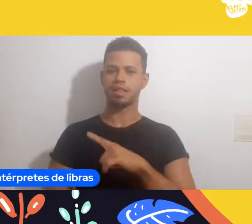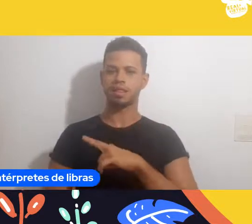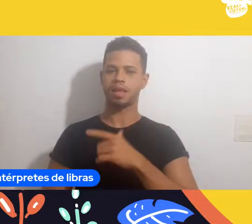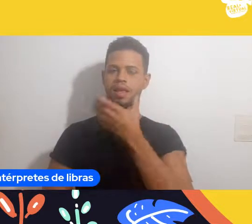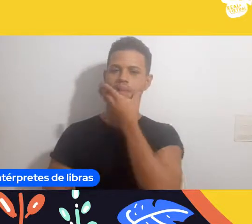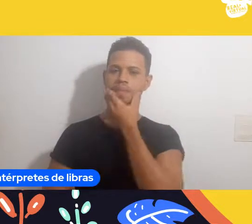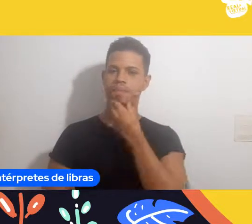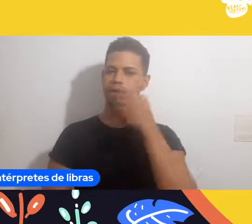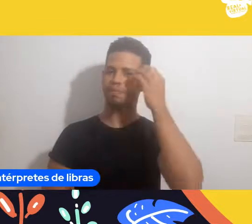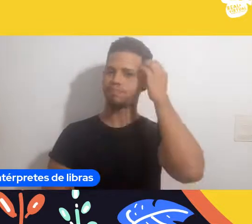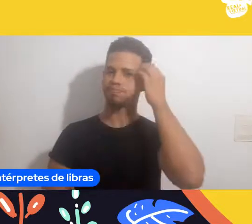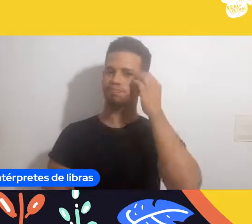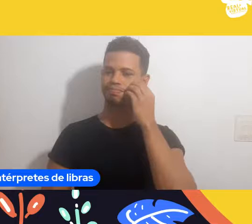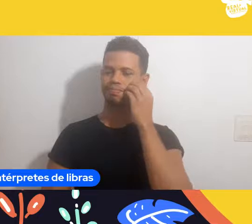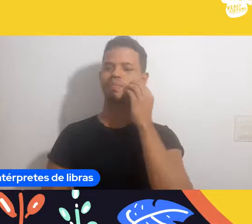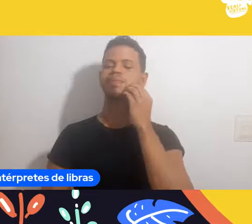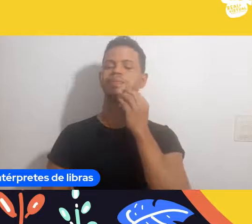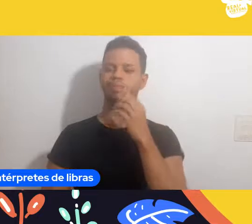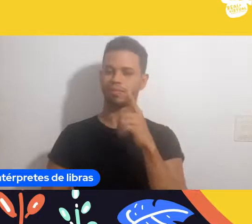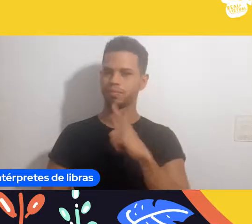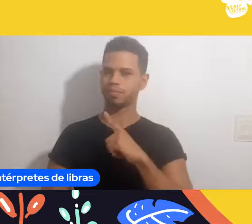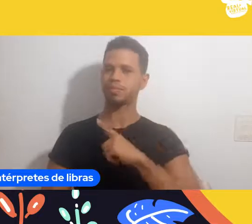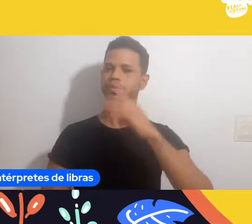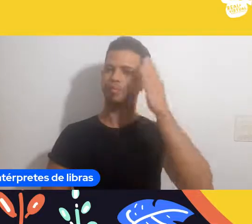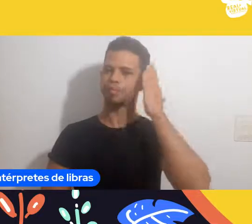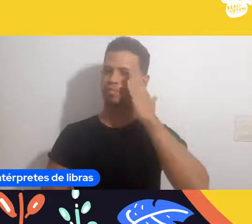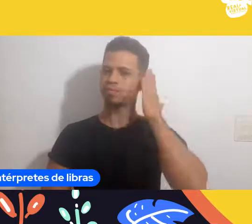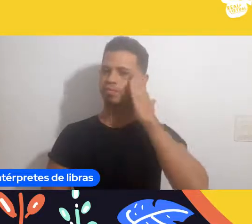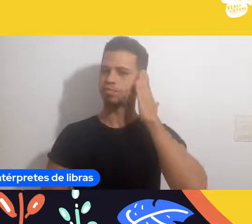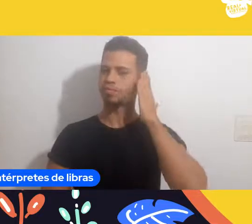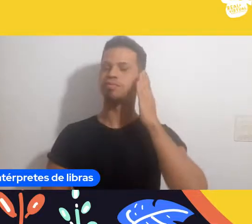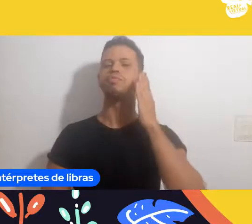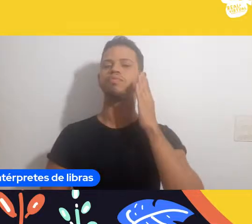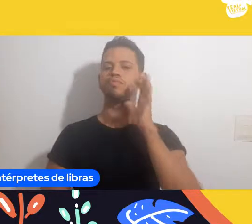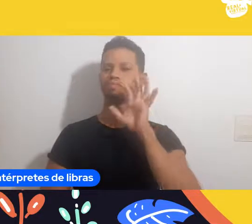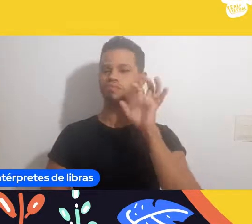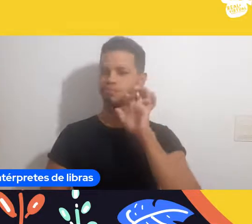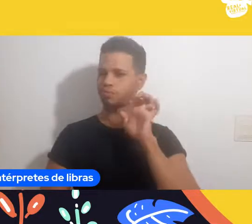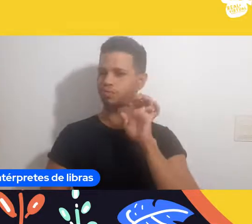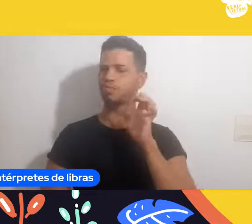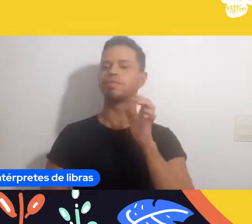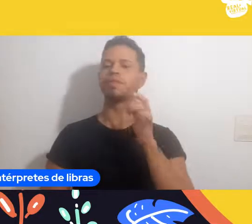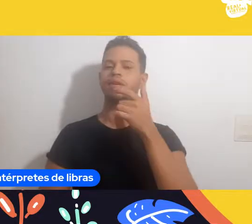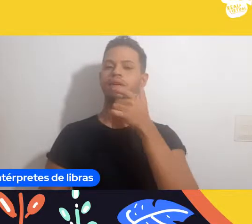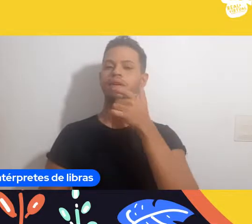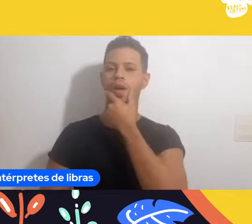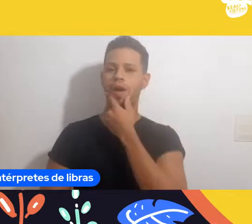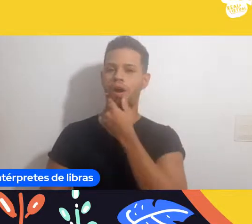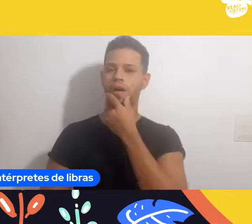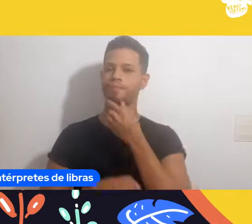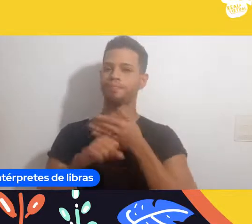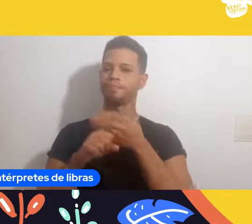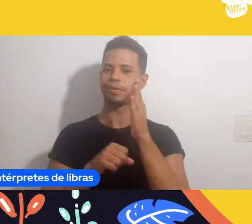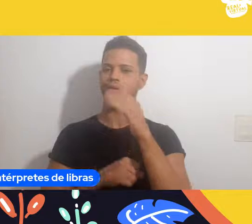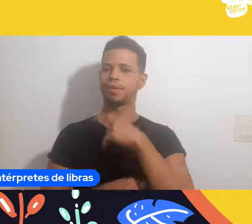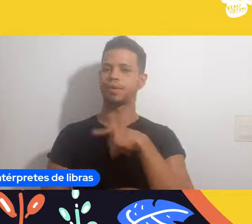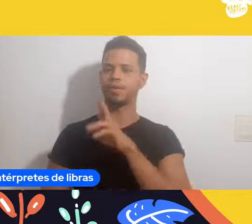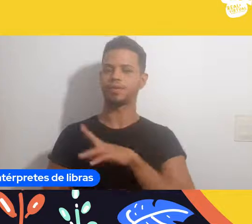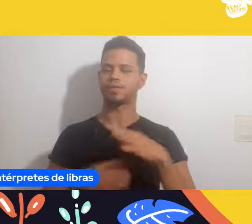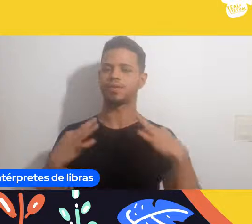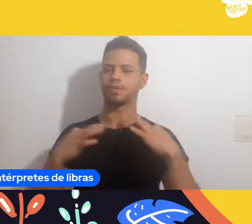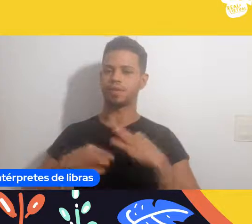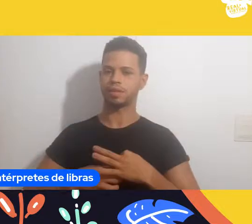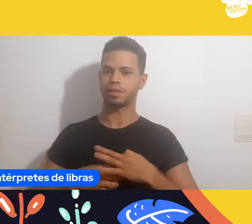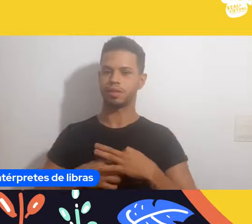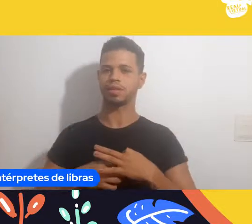cabelos grisalhos, tenho cabelo curto, meio ondulado, sou um homem pardo, estou usando uma camisa de manga curta,